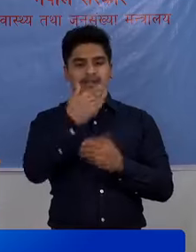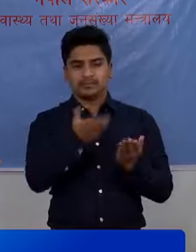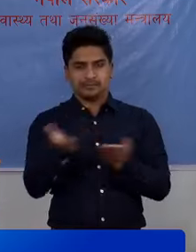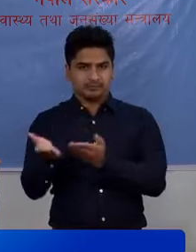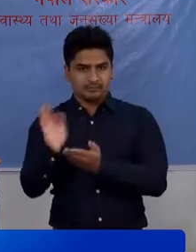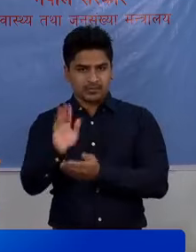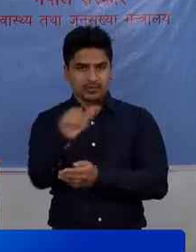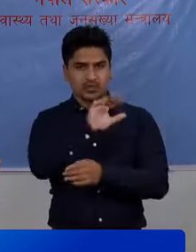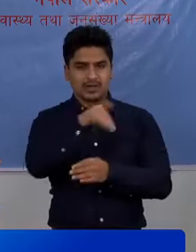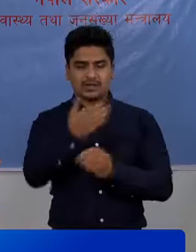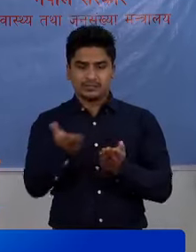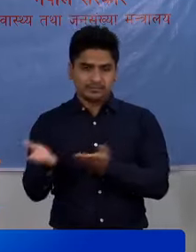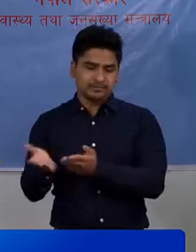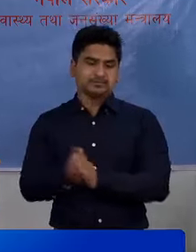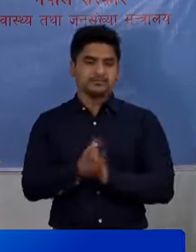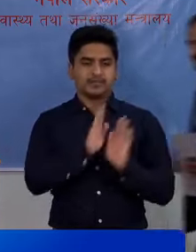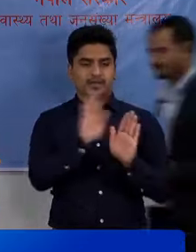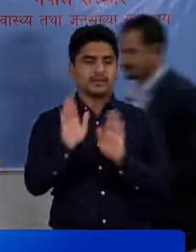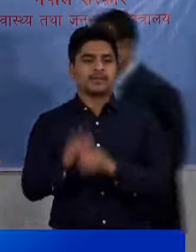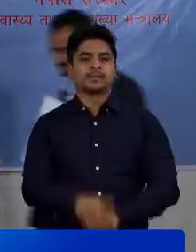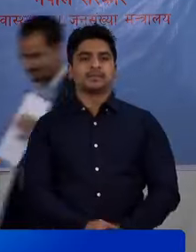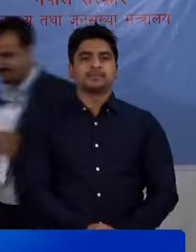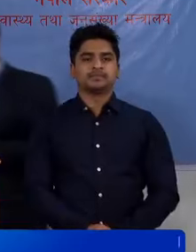महालाई फ्लोर दिन्चू धन्यबाद